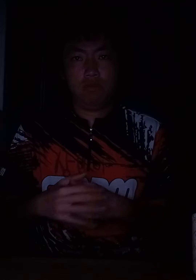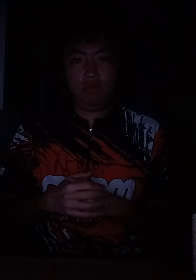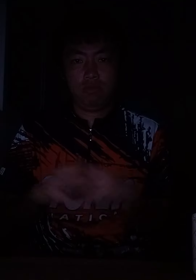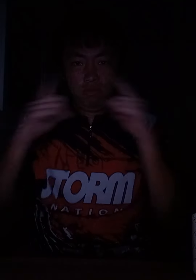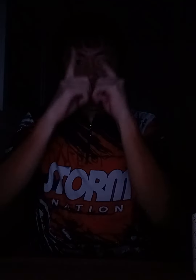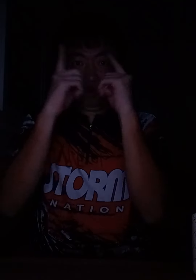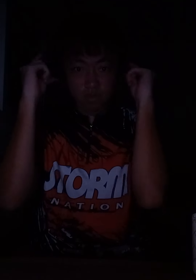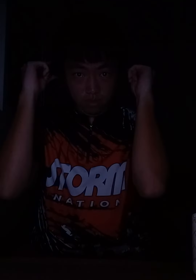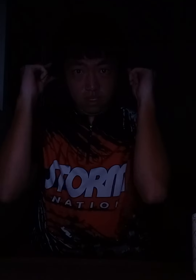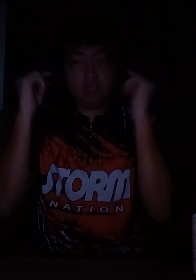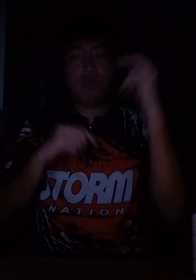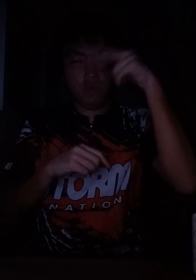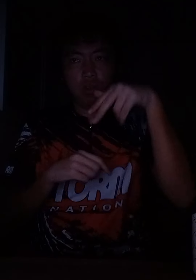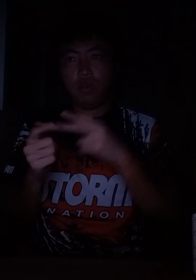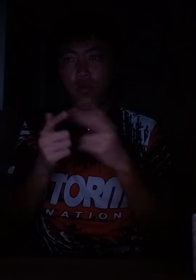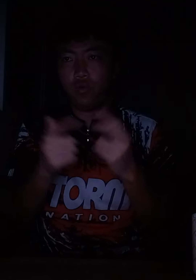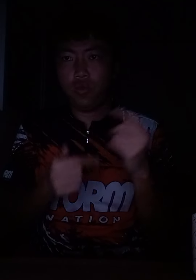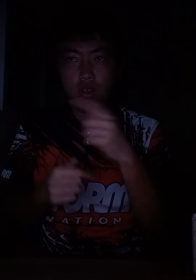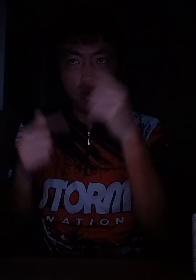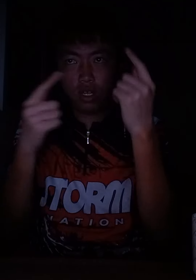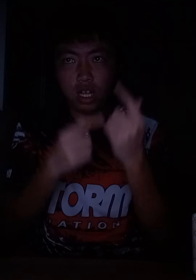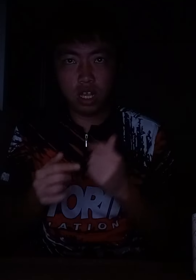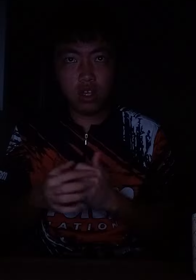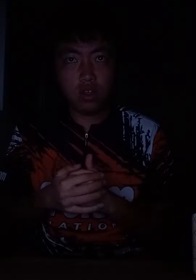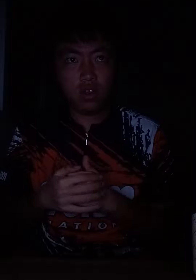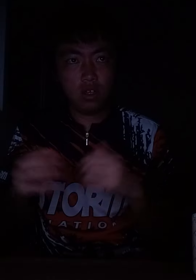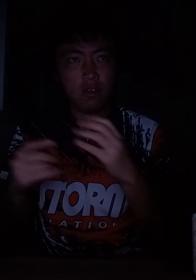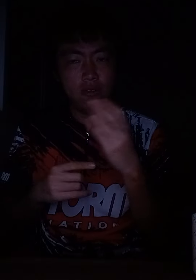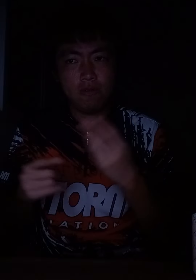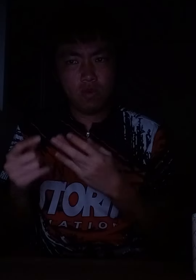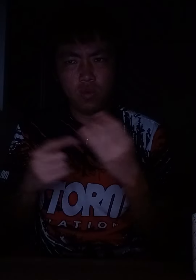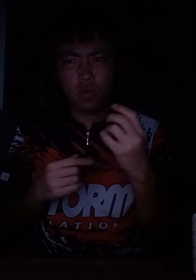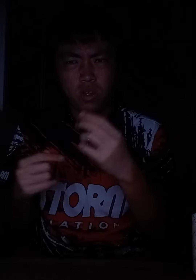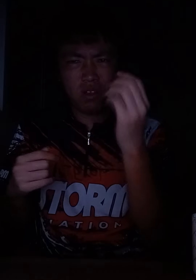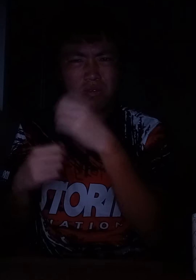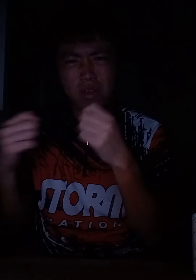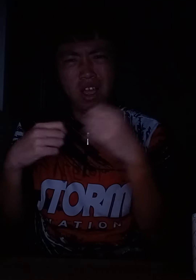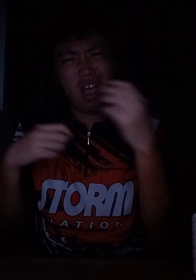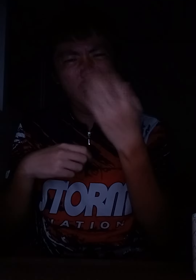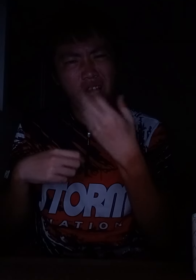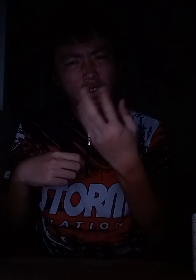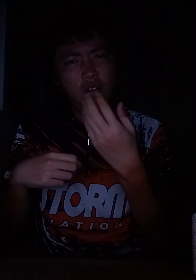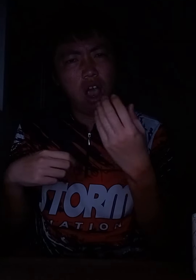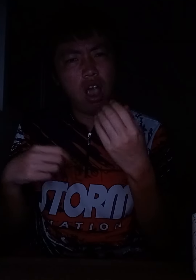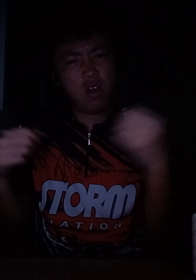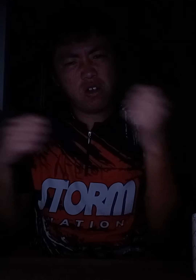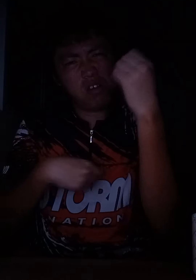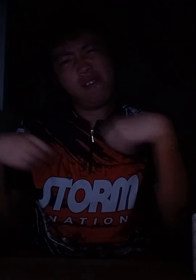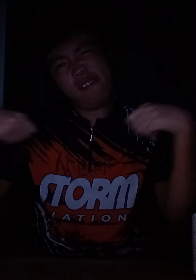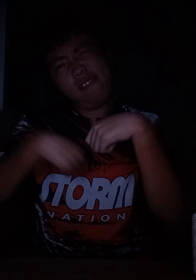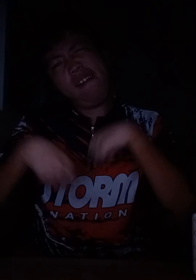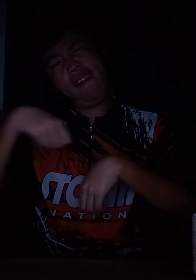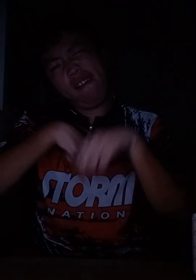마스크를 제대로 써달라고 부탁한 편의점 주인이 손님에게 온종일 폭언과 욕설, 괴롭힘에 시달렸다는 제보가